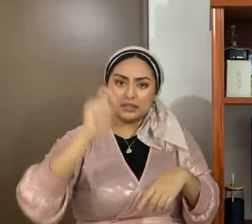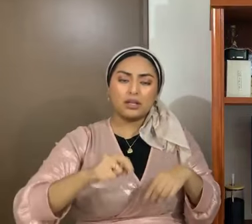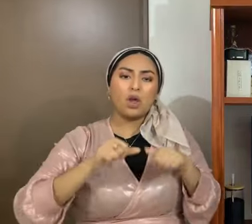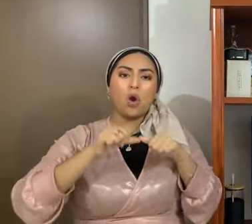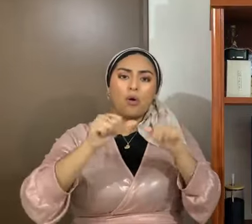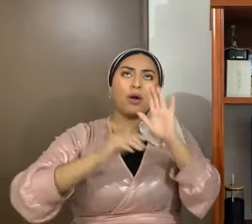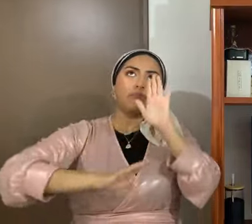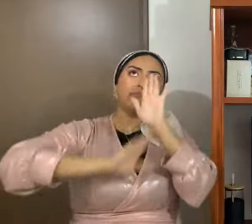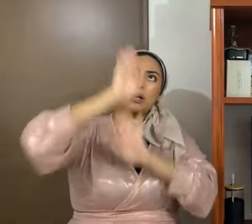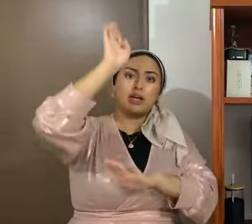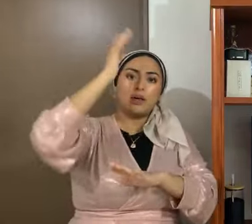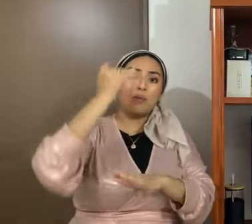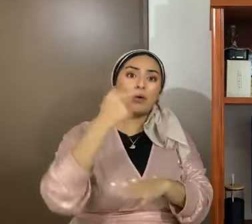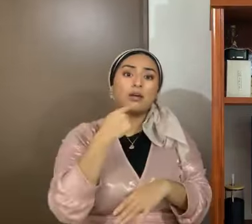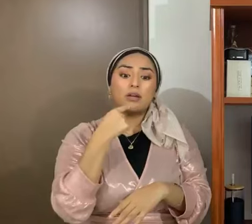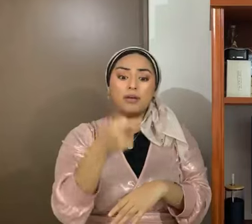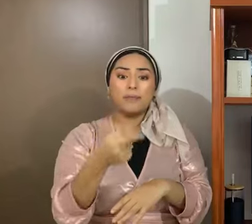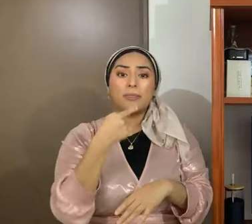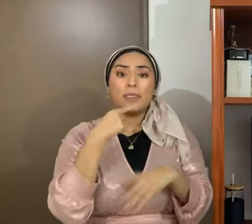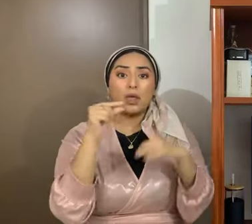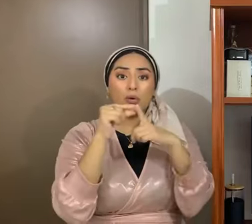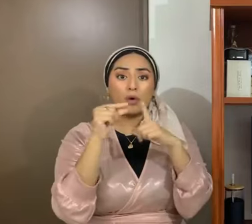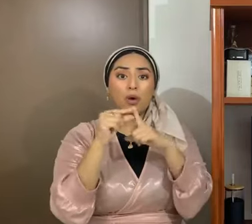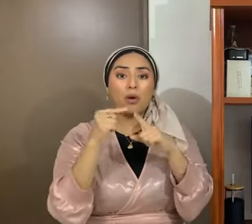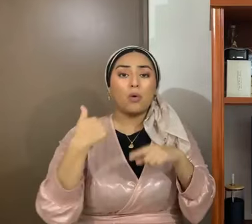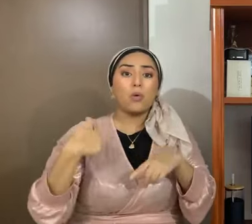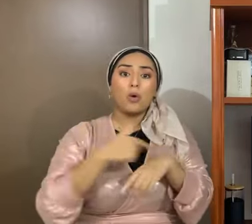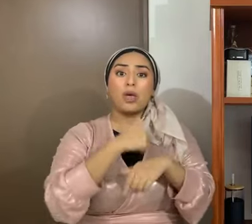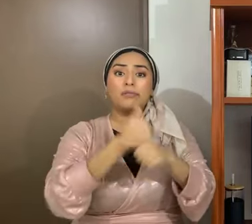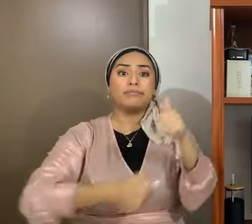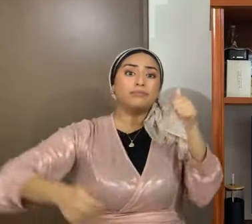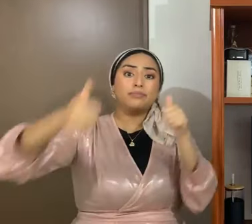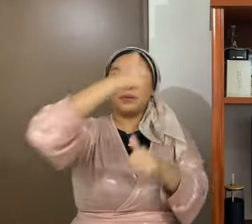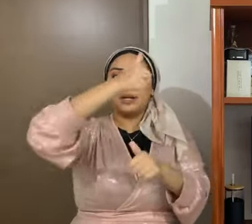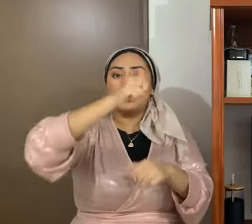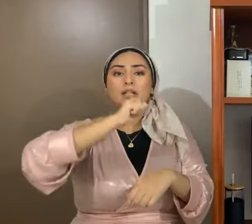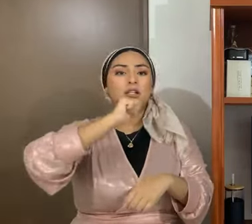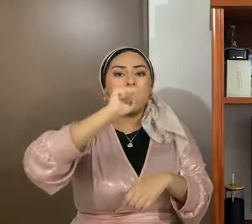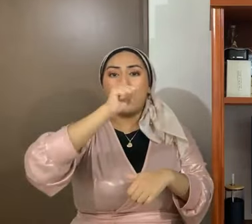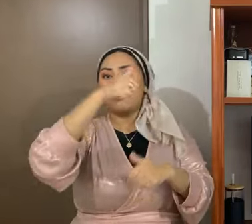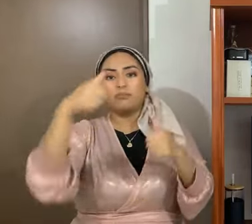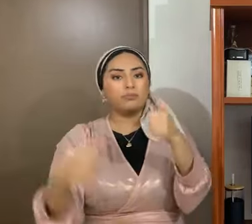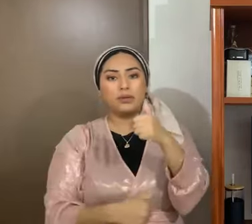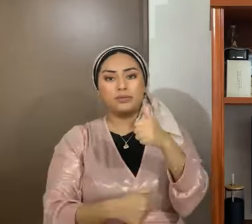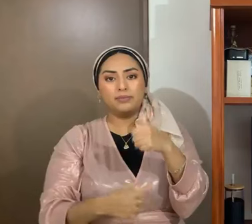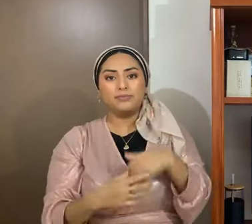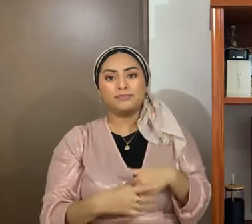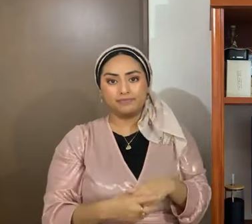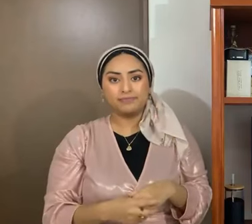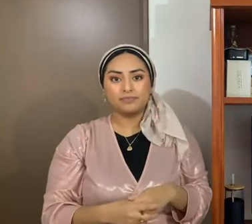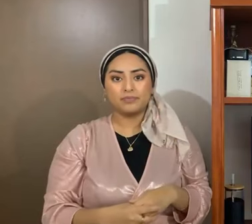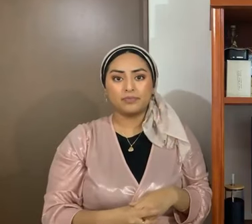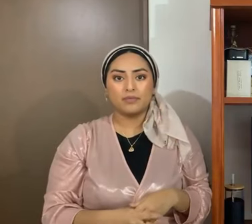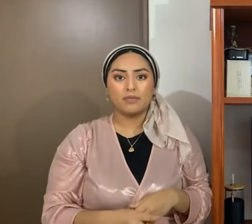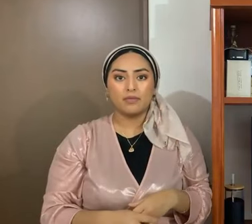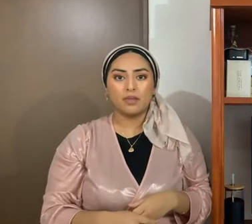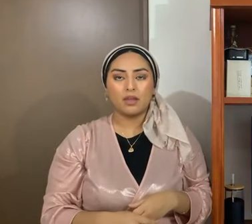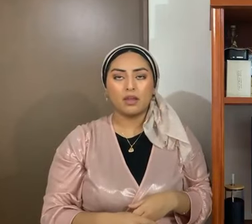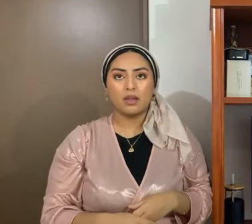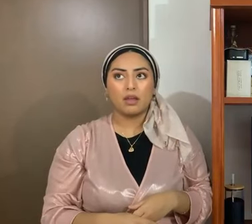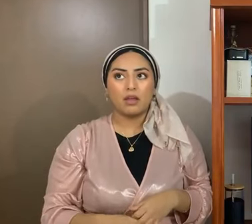hacia arriba. Por eso dice en la palabra que nos puso por cabeza y no por cola. ¿Amén? Entonces, si